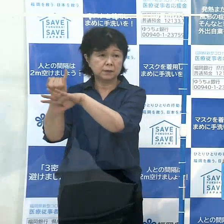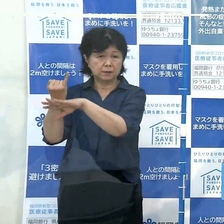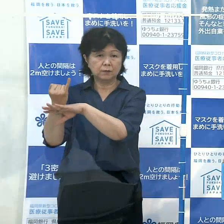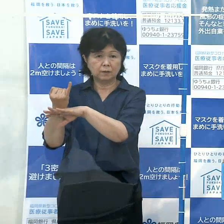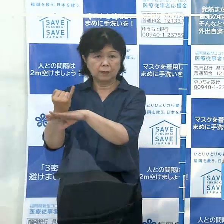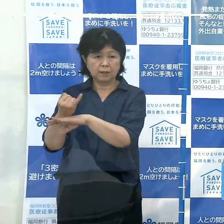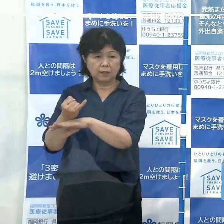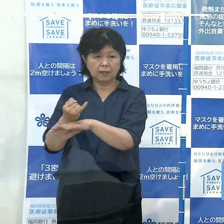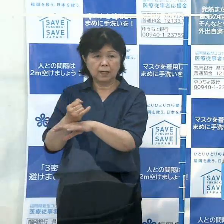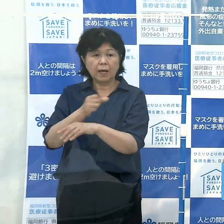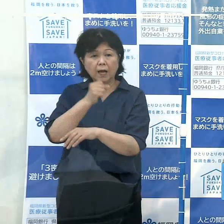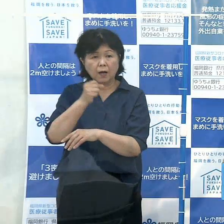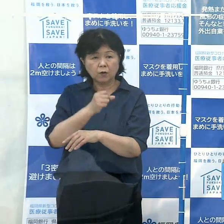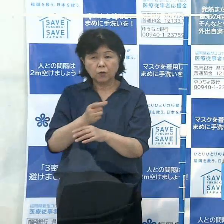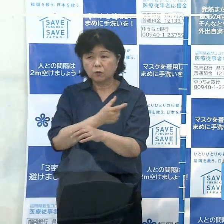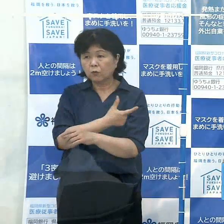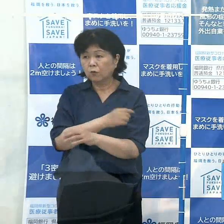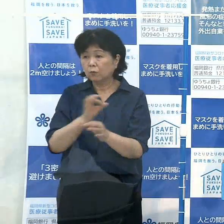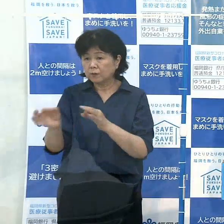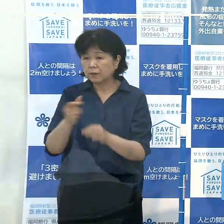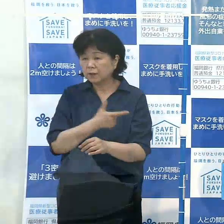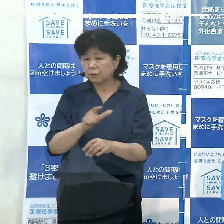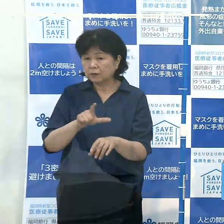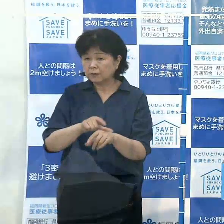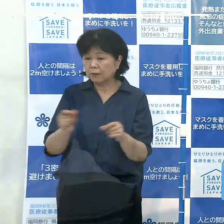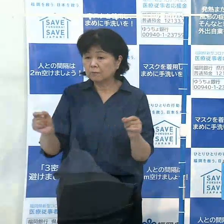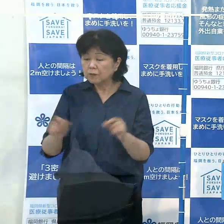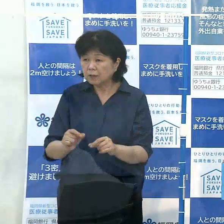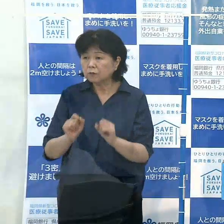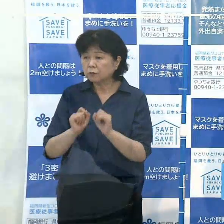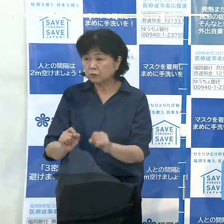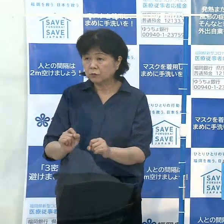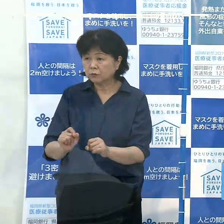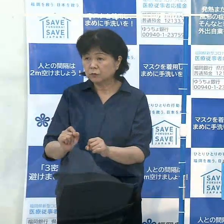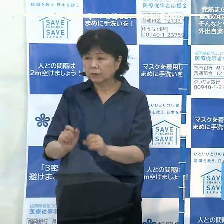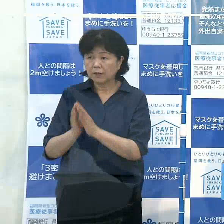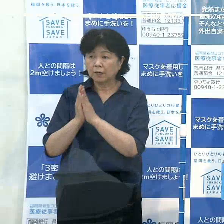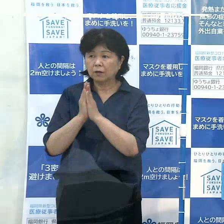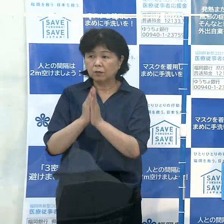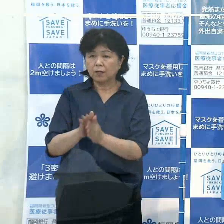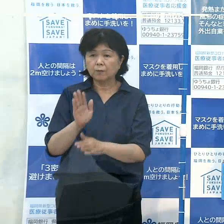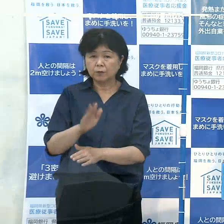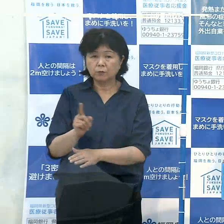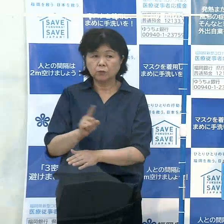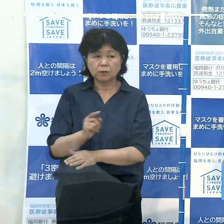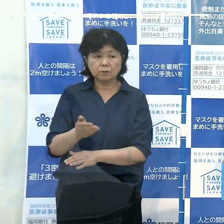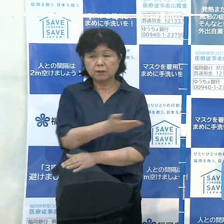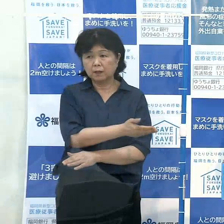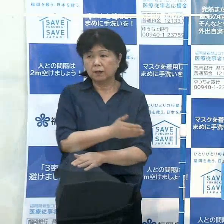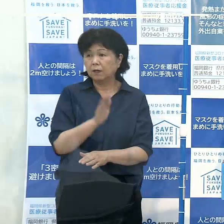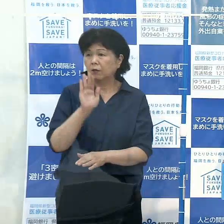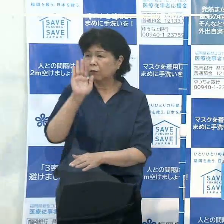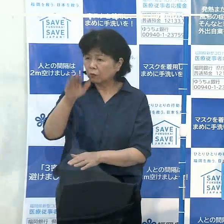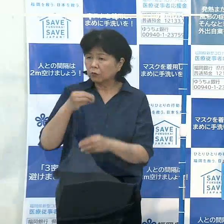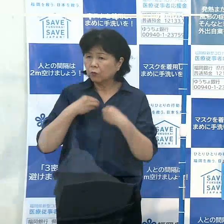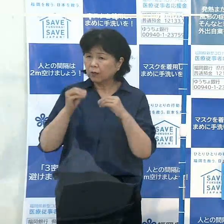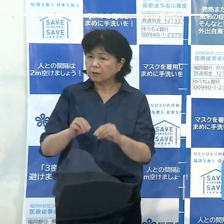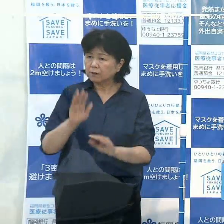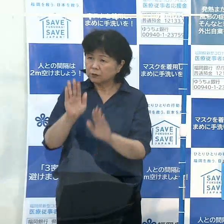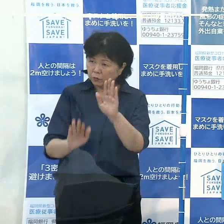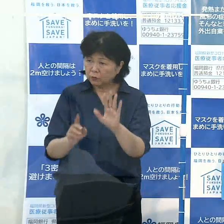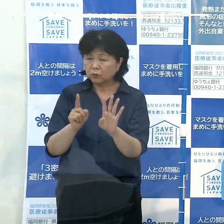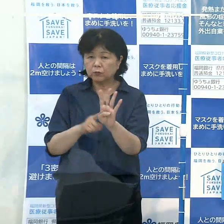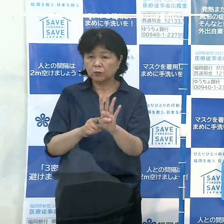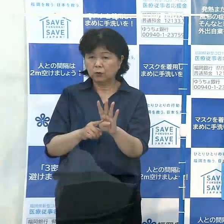そのようなお考えありますか。 先ほど言いましたように今の我々の指標から見るとそうなんですが、今後の感染状況と、